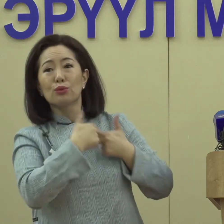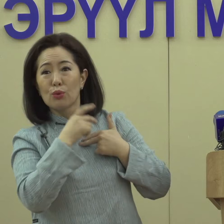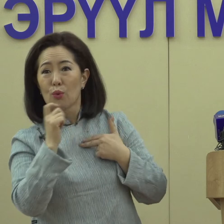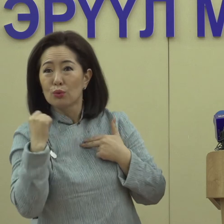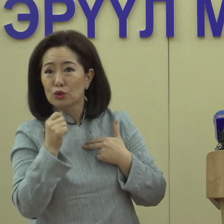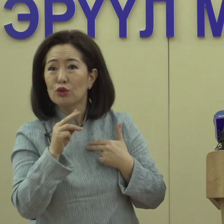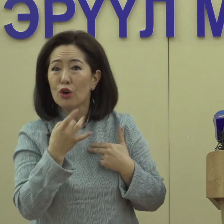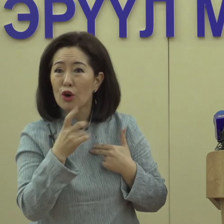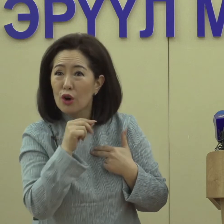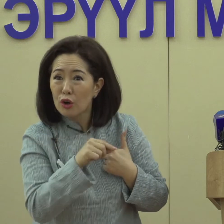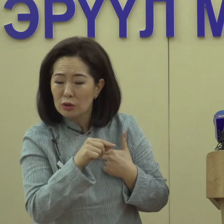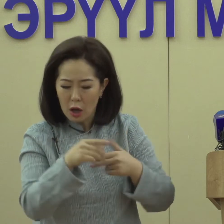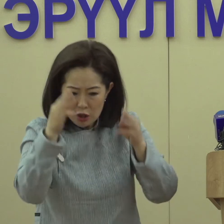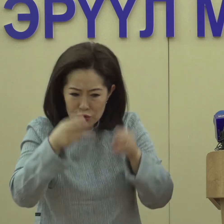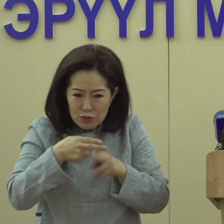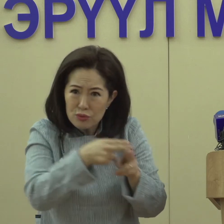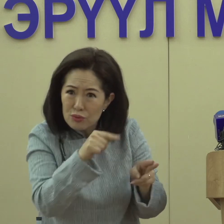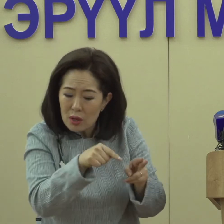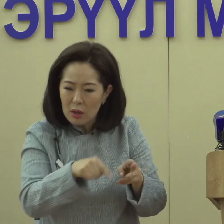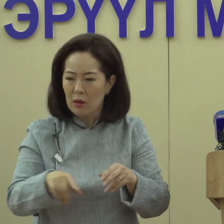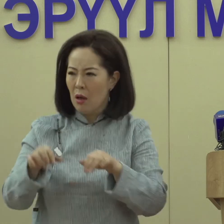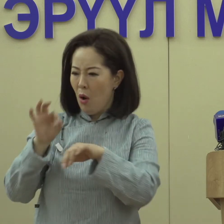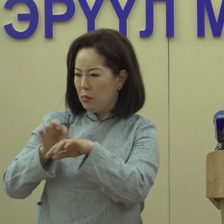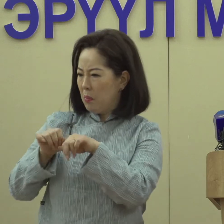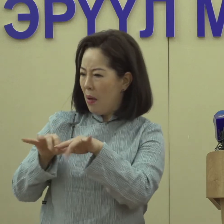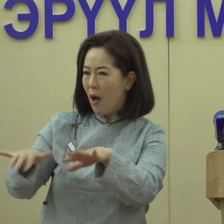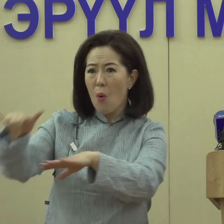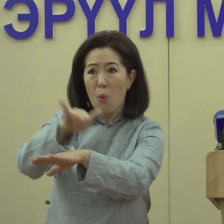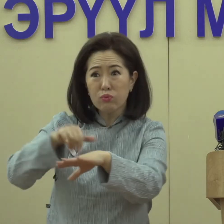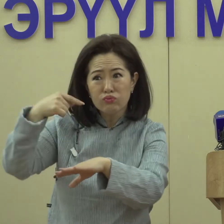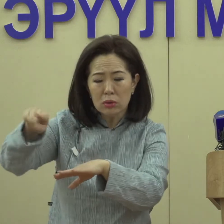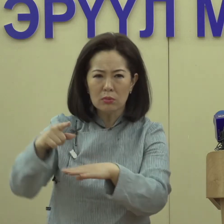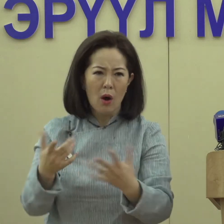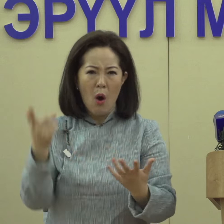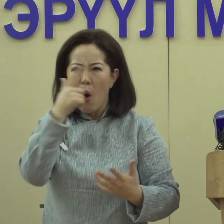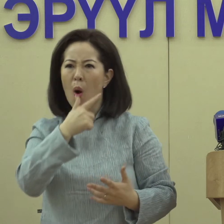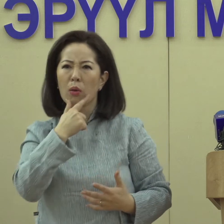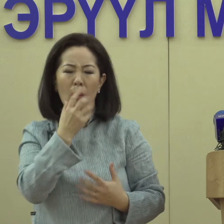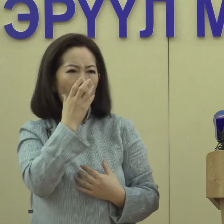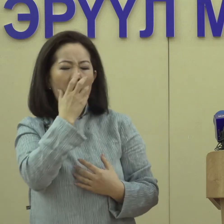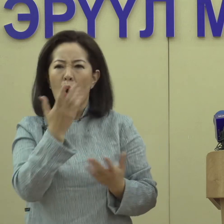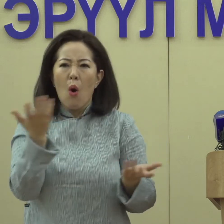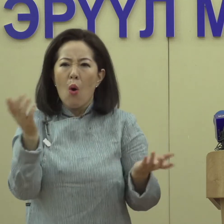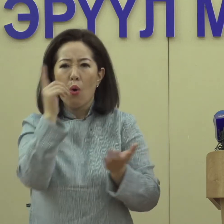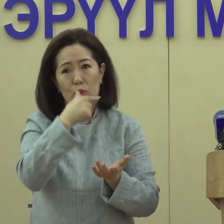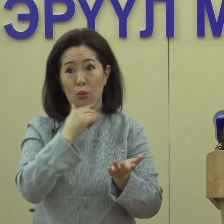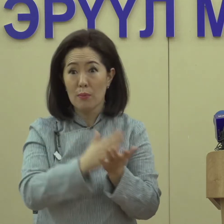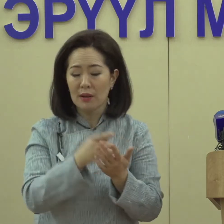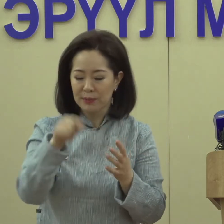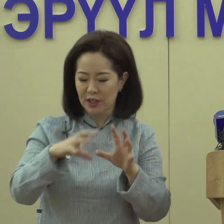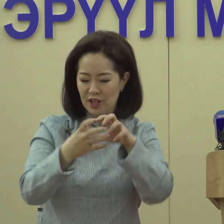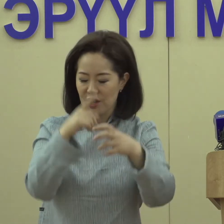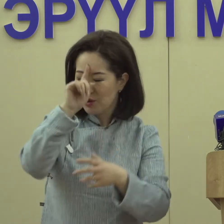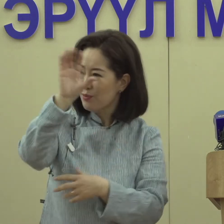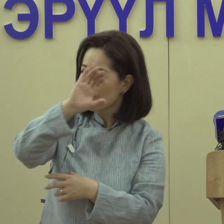үүрэг гүйцэтгэж байгаа энэ үед тархалт дэгдэж байгаа зарим улс орнуудад бол энэ хомсдол бий болоод байгаа. Дэлхийн эрүүл мэндийн